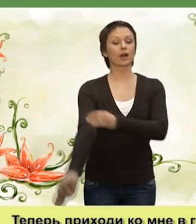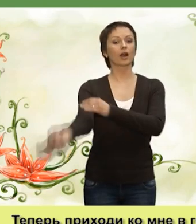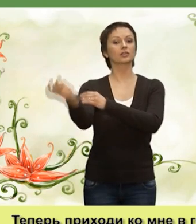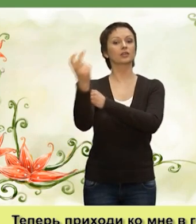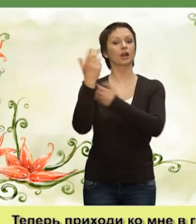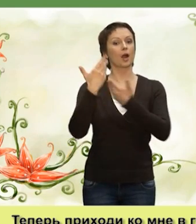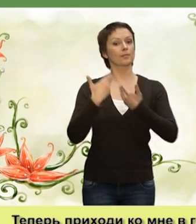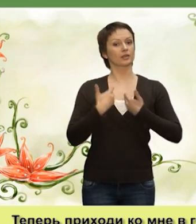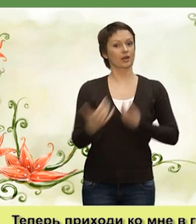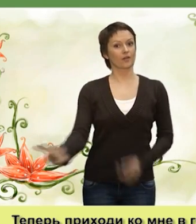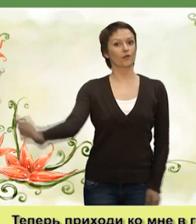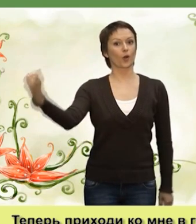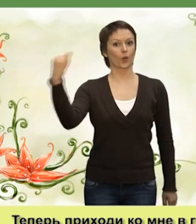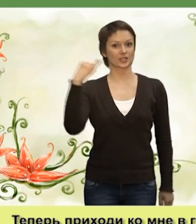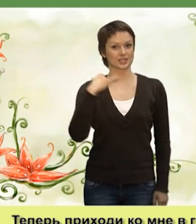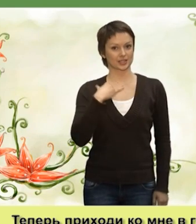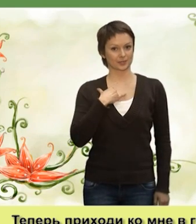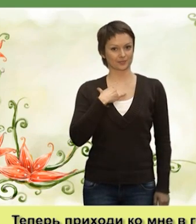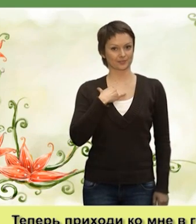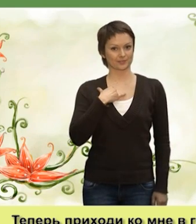Теперь приходи ко мне в гости».